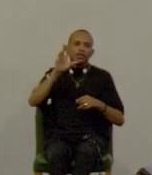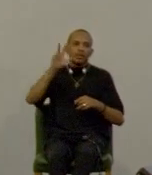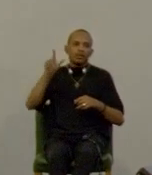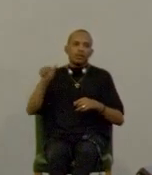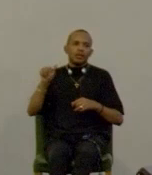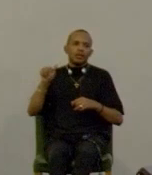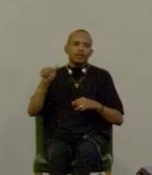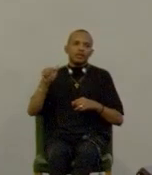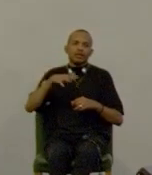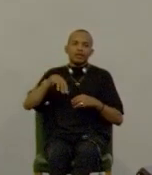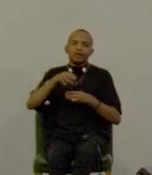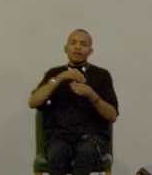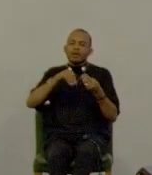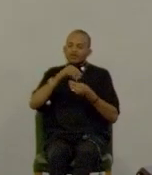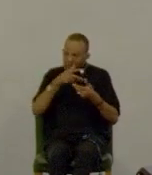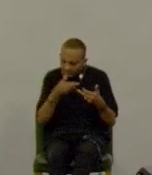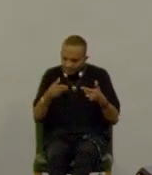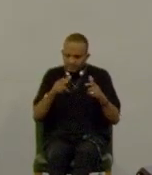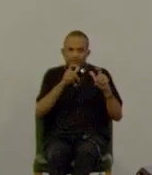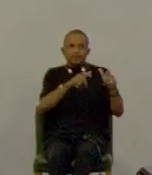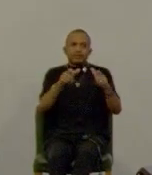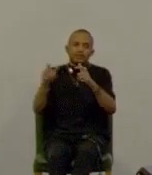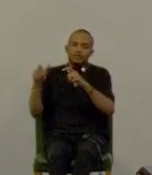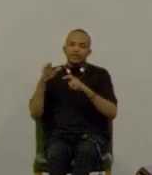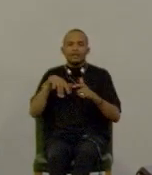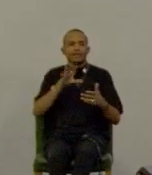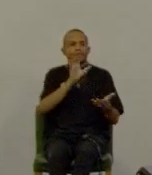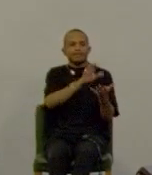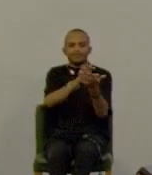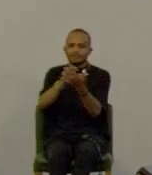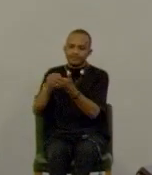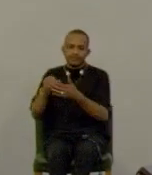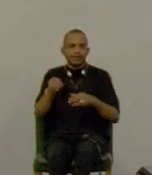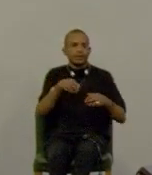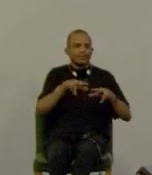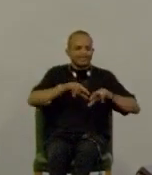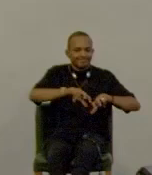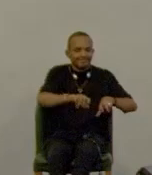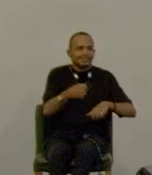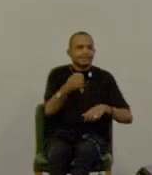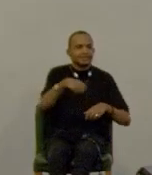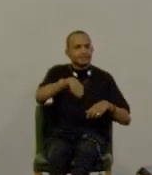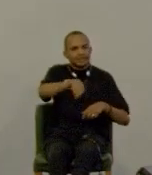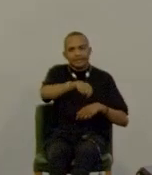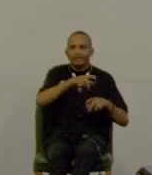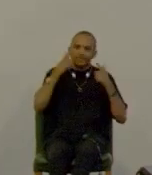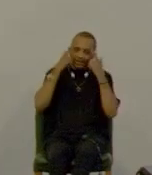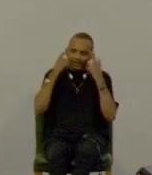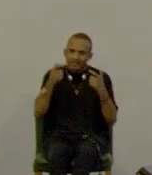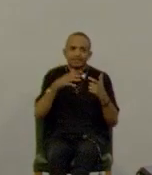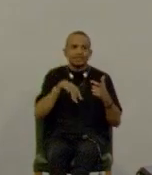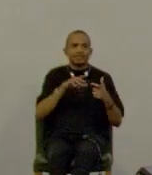que conjuga uma série de sítios, inclusive que foram descobertos a partir de mais remoções, de mais violência, de